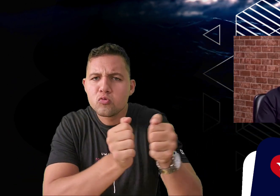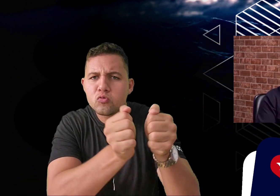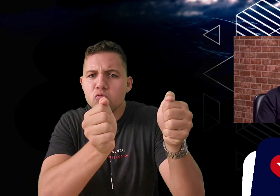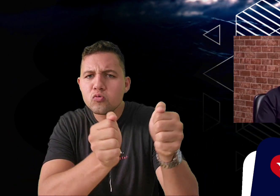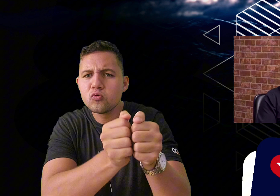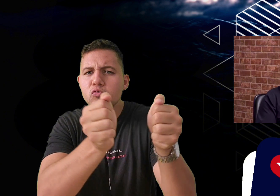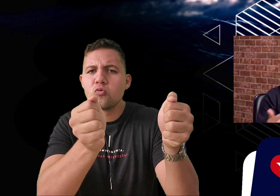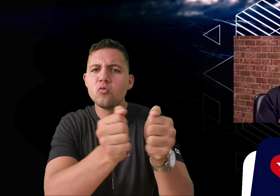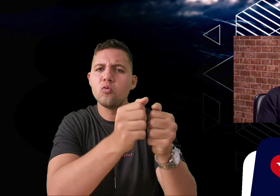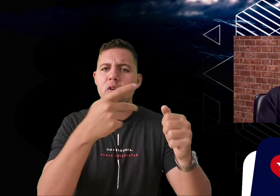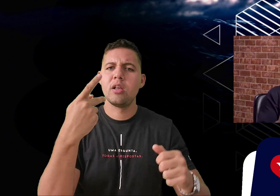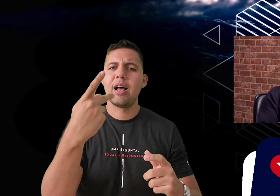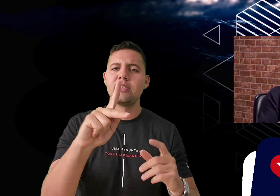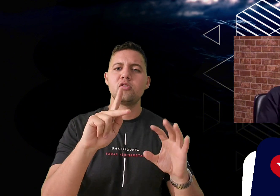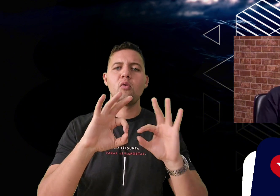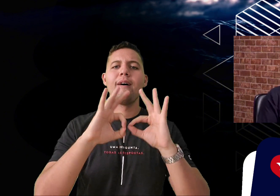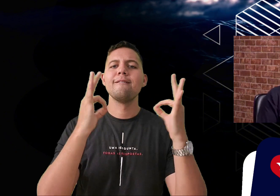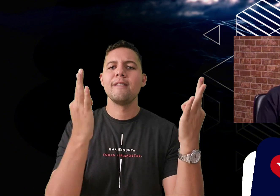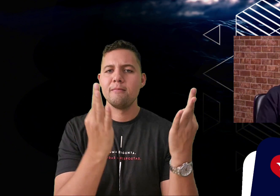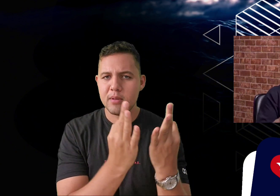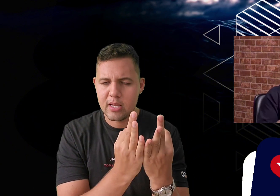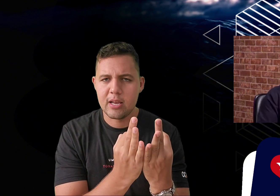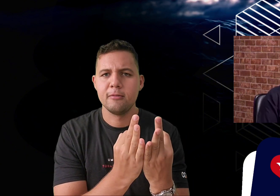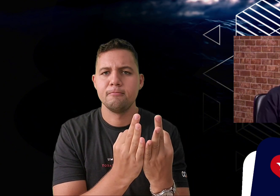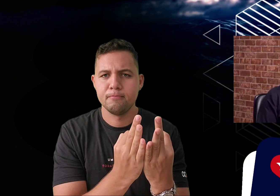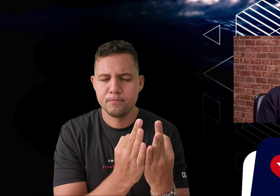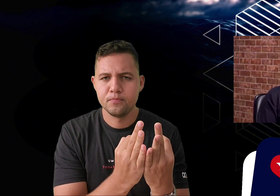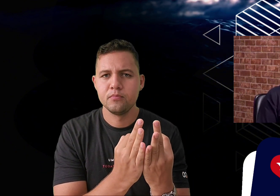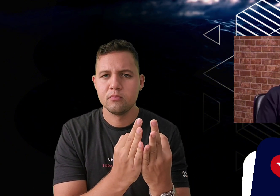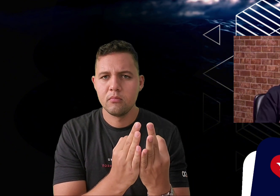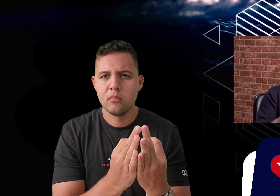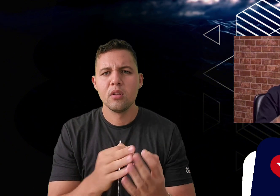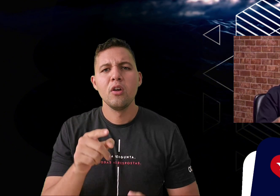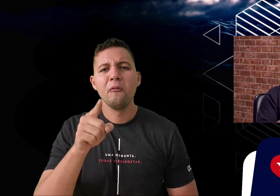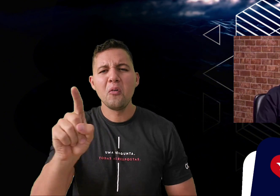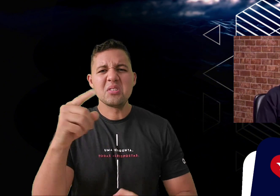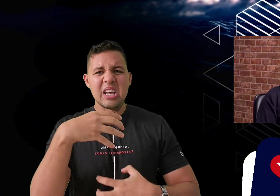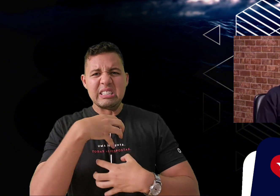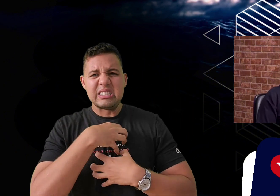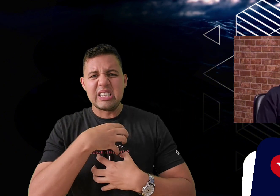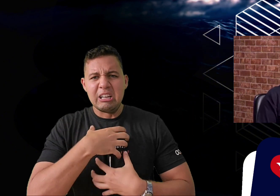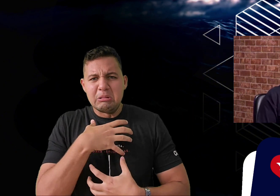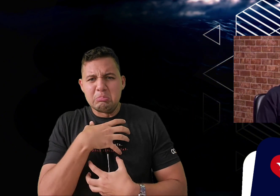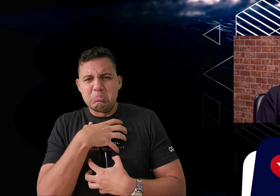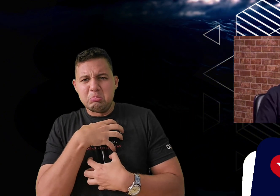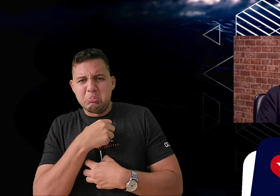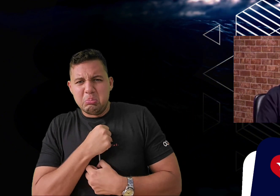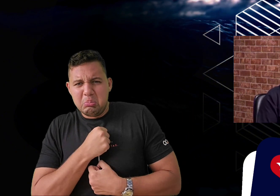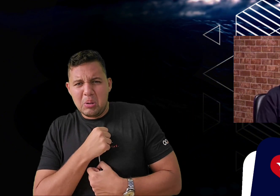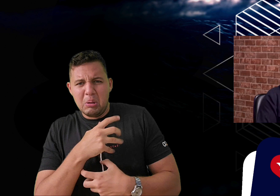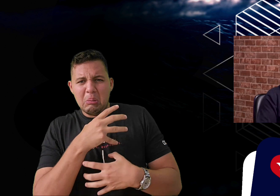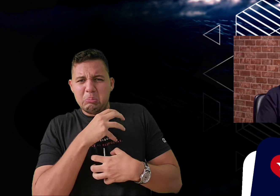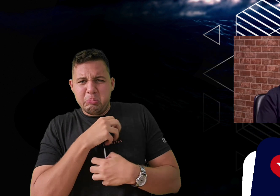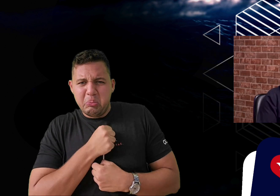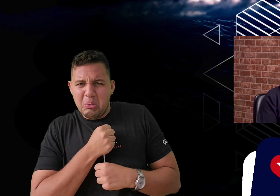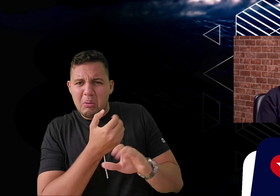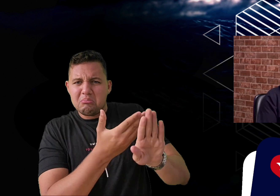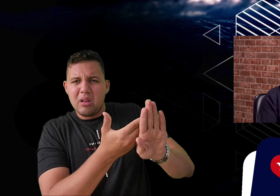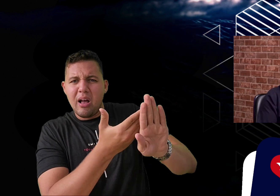amar. Deixar de fazer o mal, sentir o mal ou deixar a indiferença e